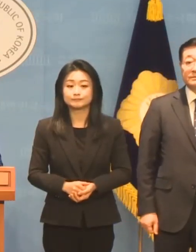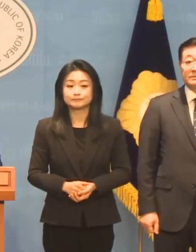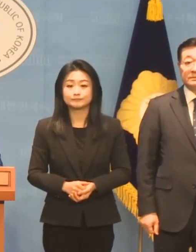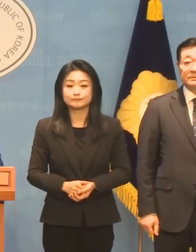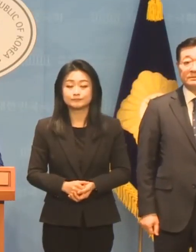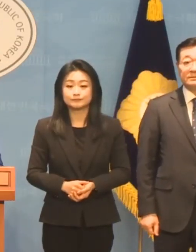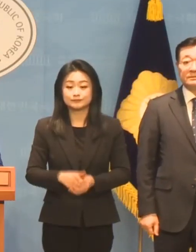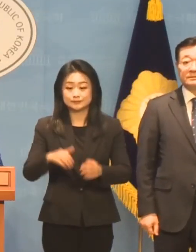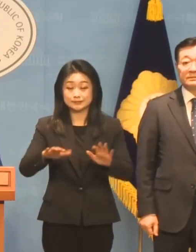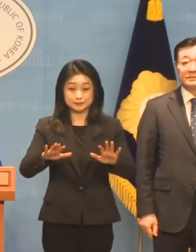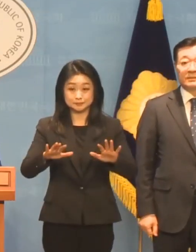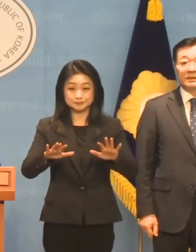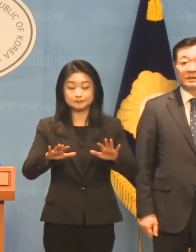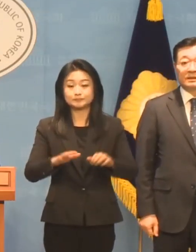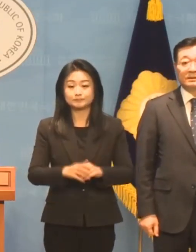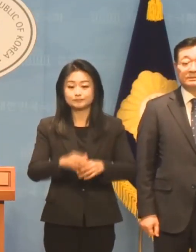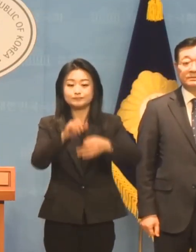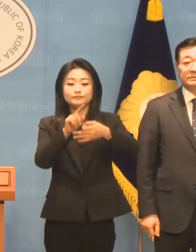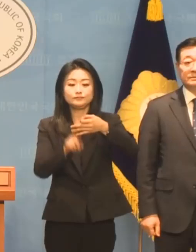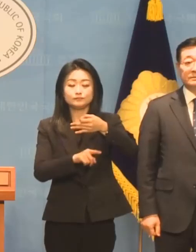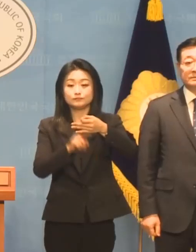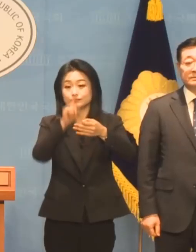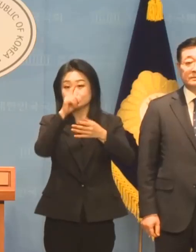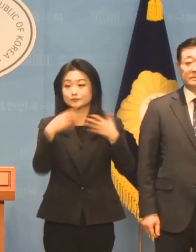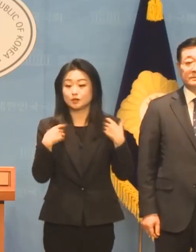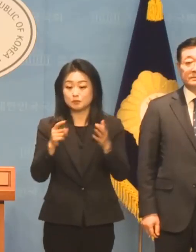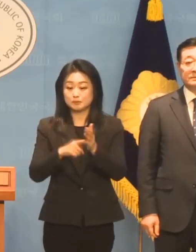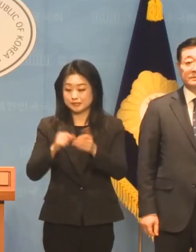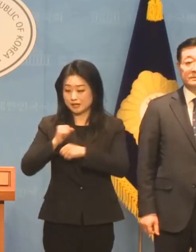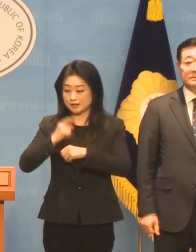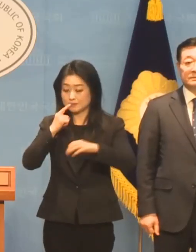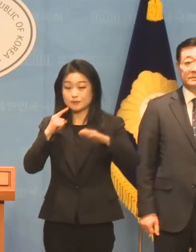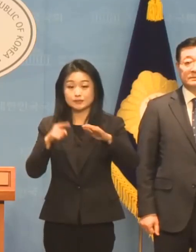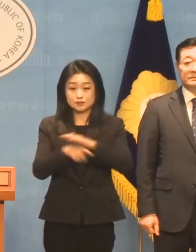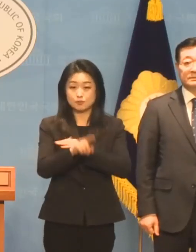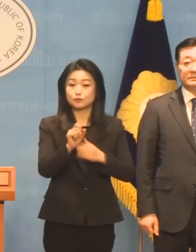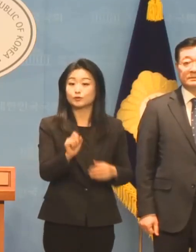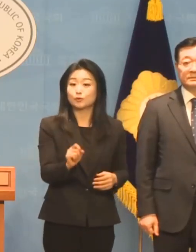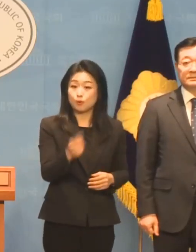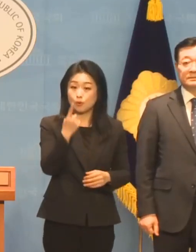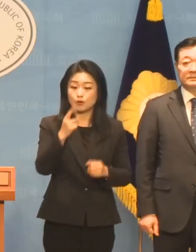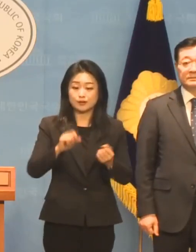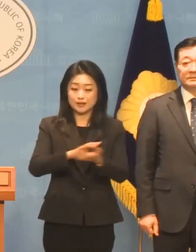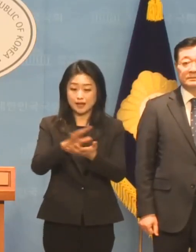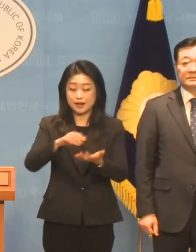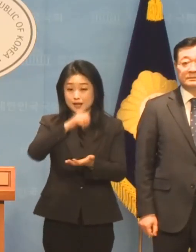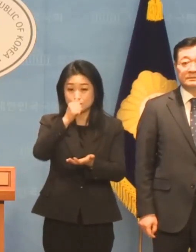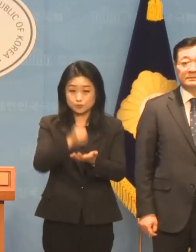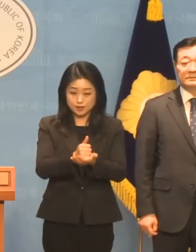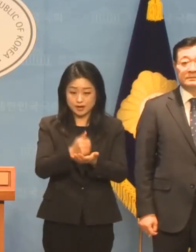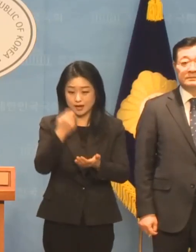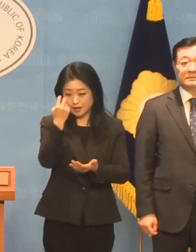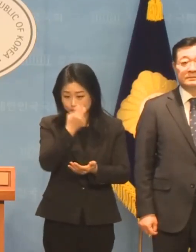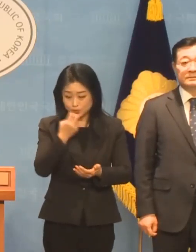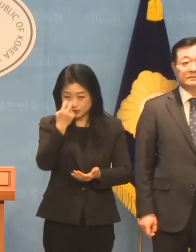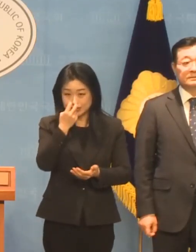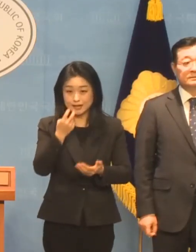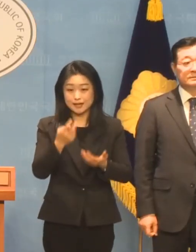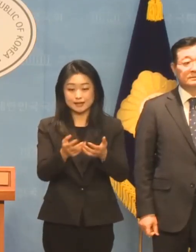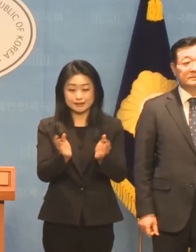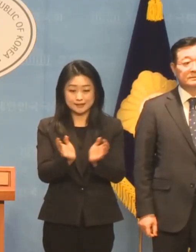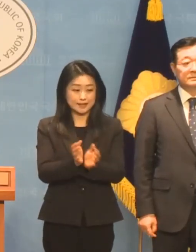이러한 상황 아래 윤석열 정부의 비상계엄 선포를 통한 내란 혐의 진상규명